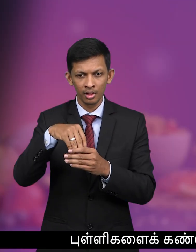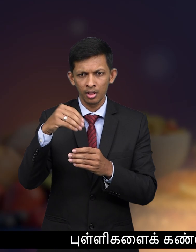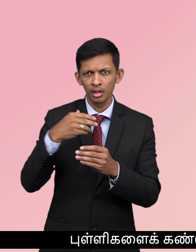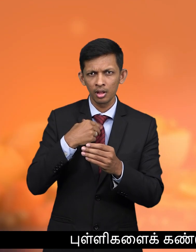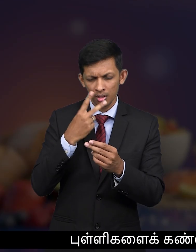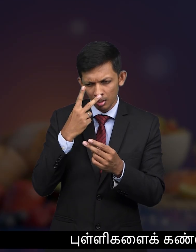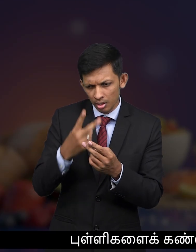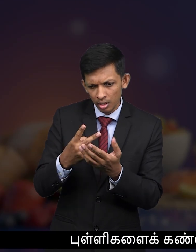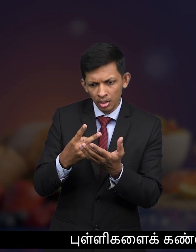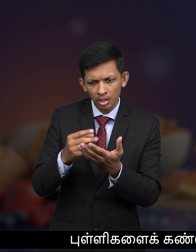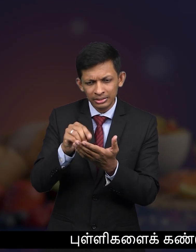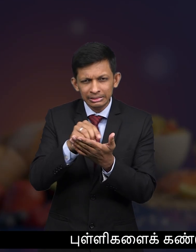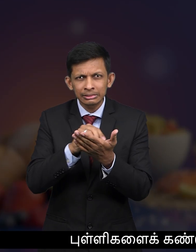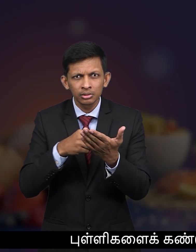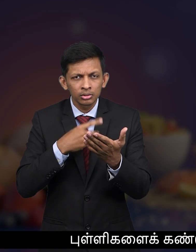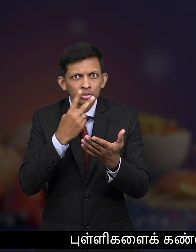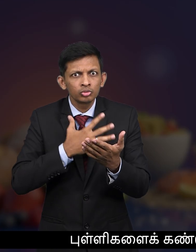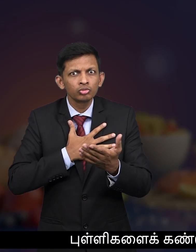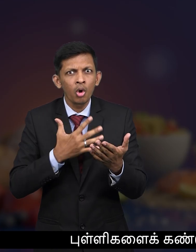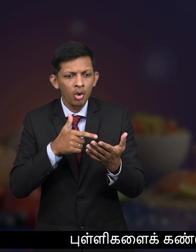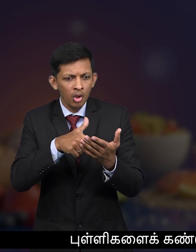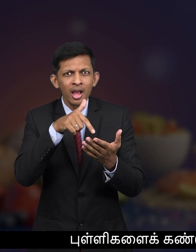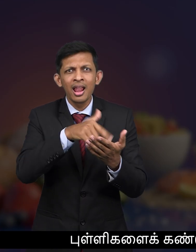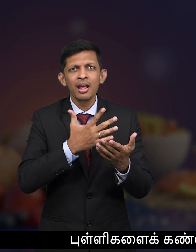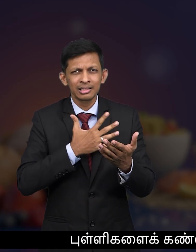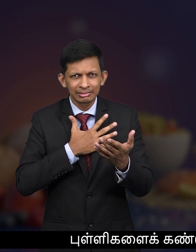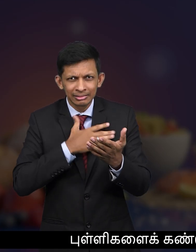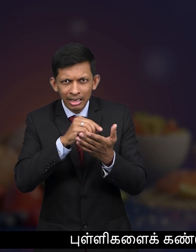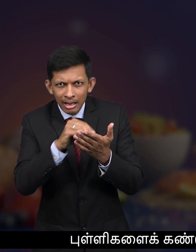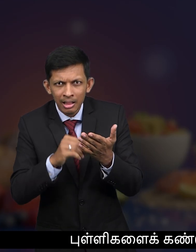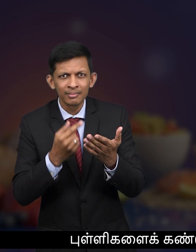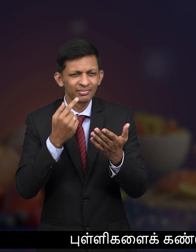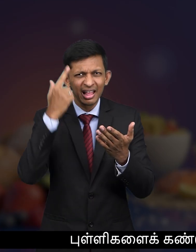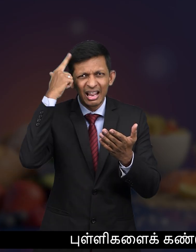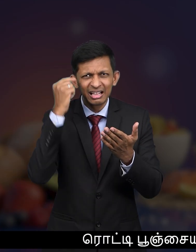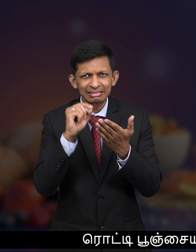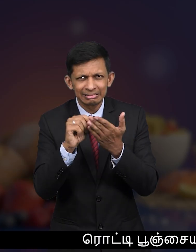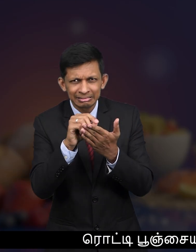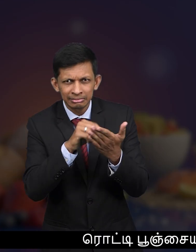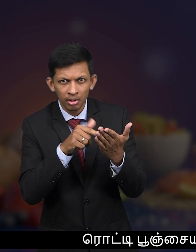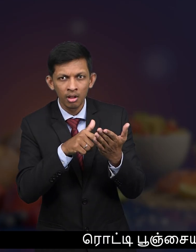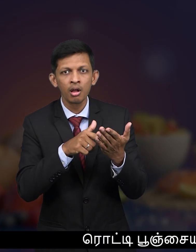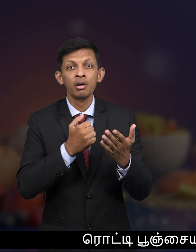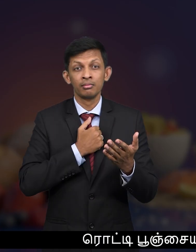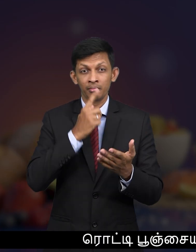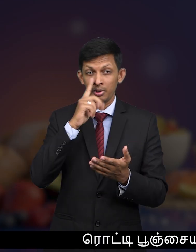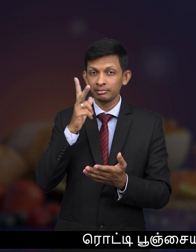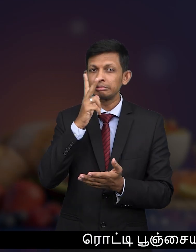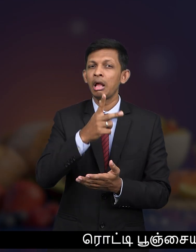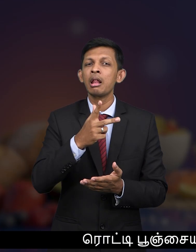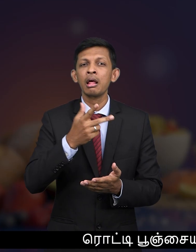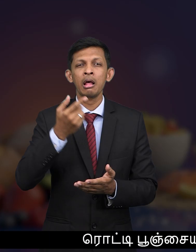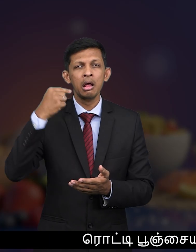பச்சை மற்றும் கருப்பு புள்ளிகள் கண்டு நான் அதிர்ச்சி அடைந்தேன். ரொட்டி பூஞ்சையால்